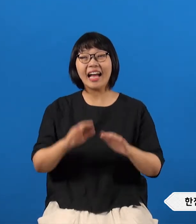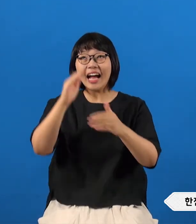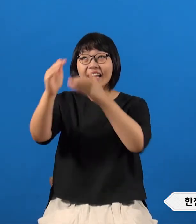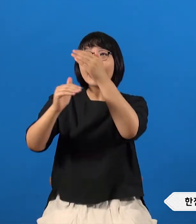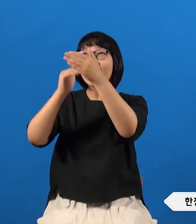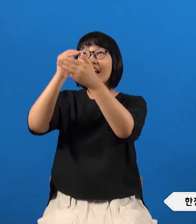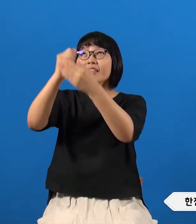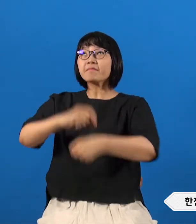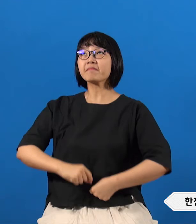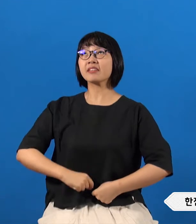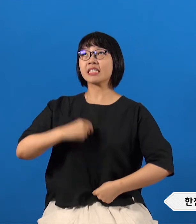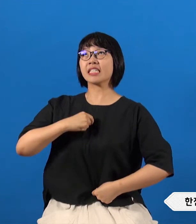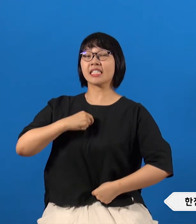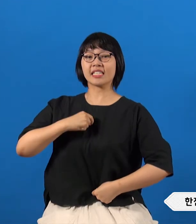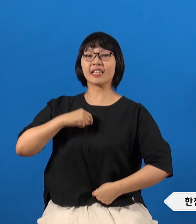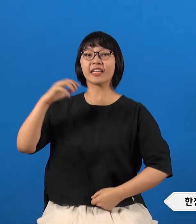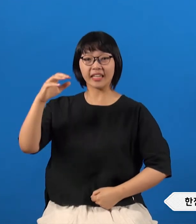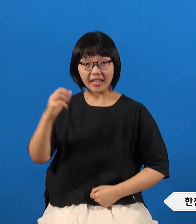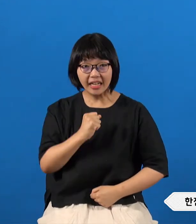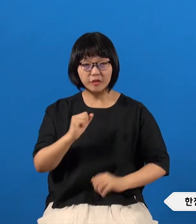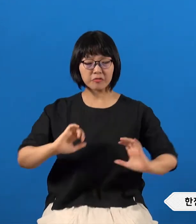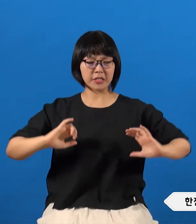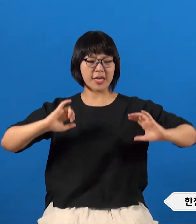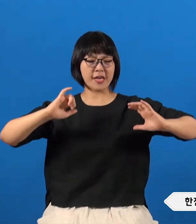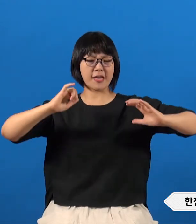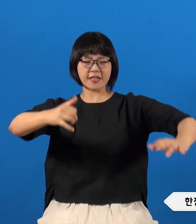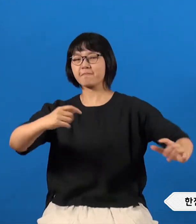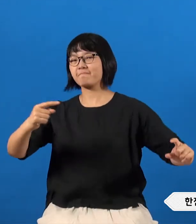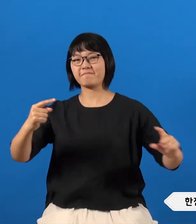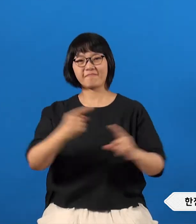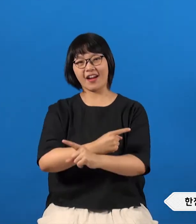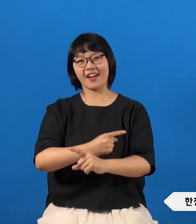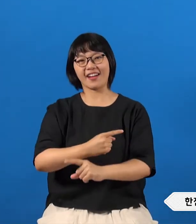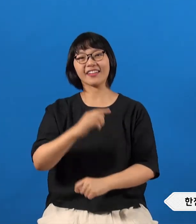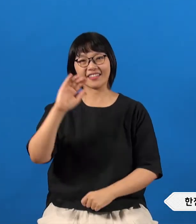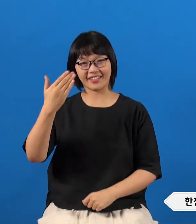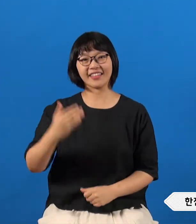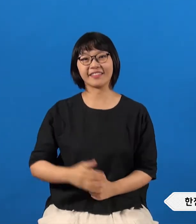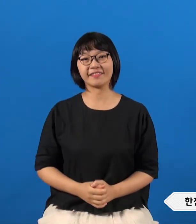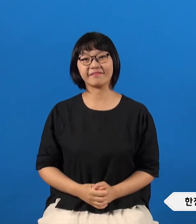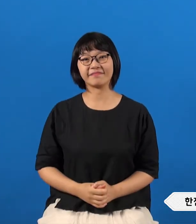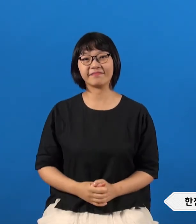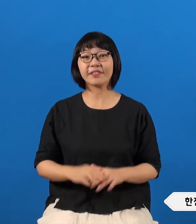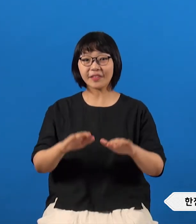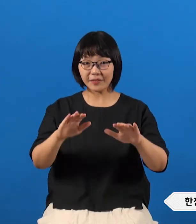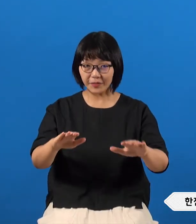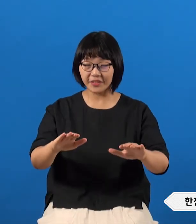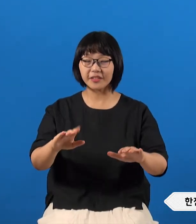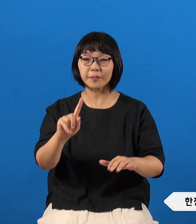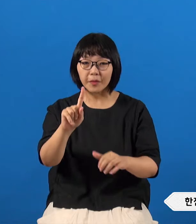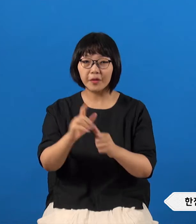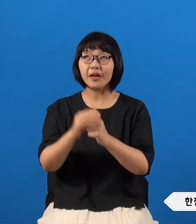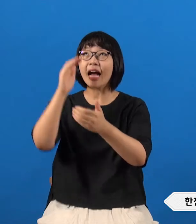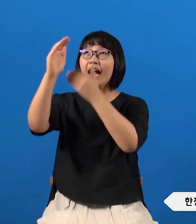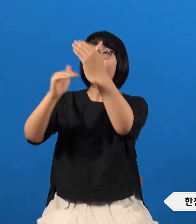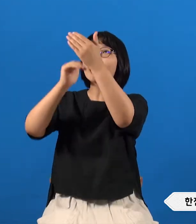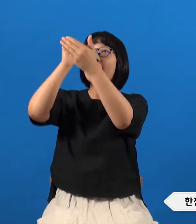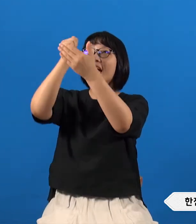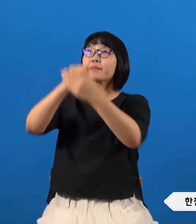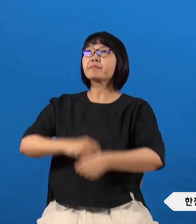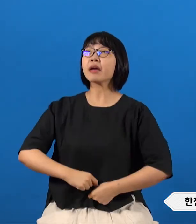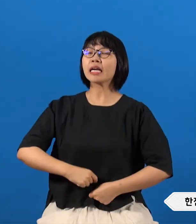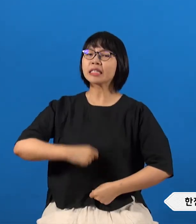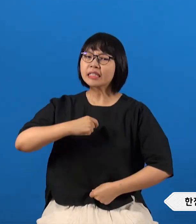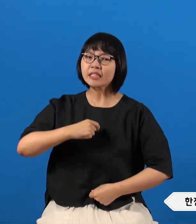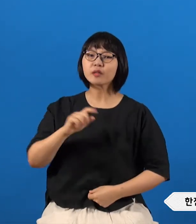이 사상을 붙들고 세상을 뒤집어 놓았습니다. 그래서 이 시간은 하나님의